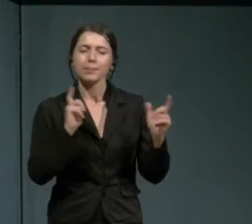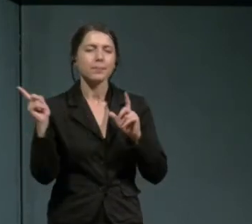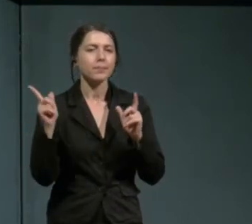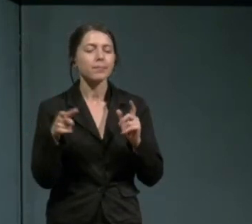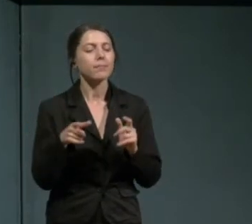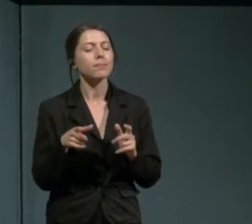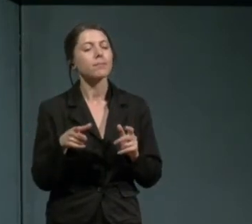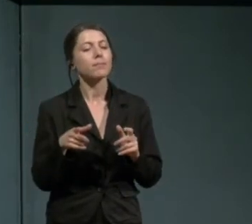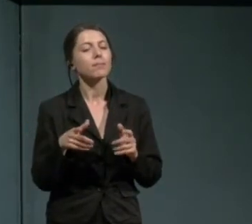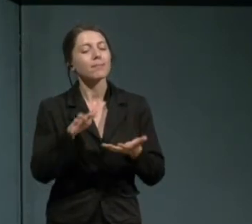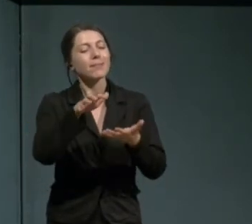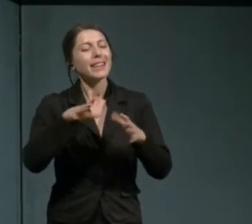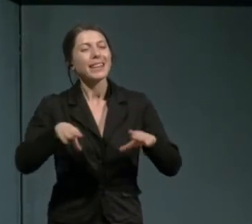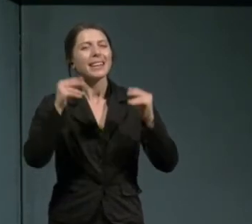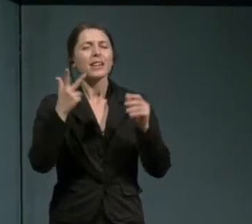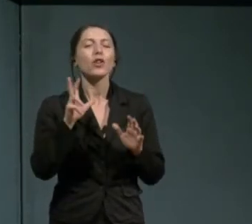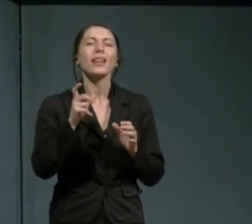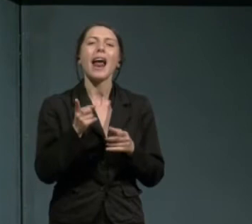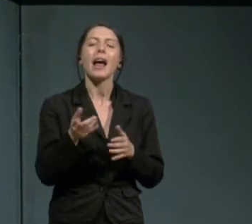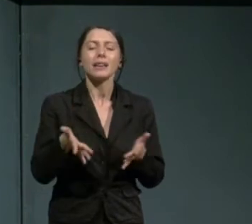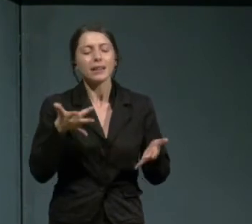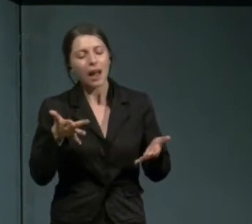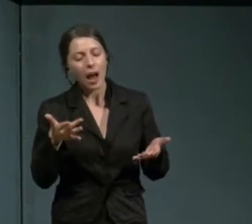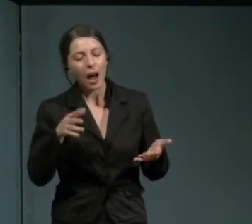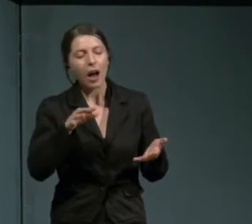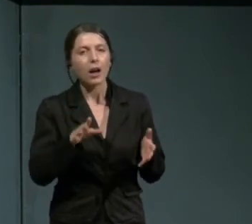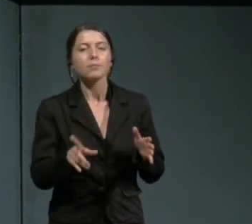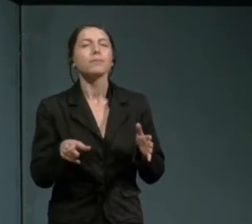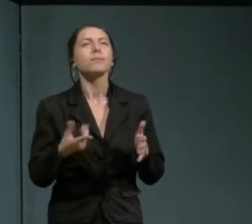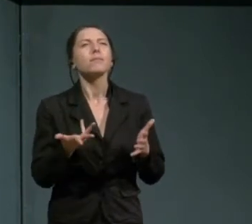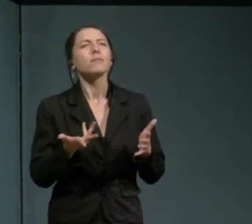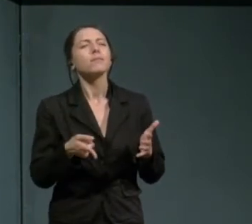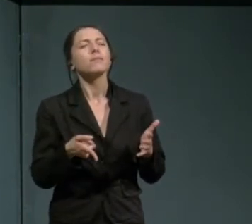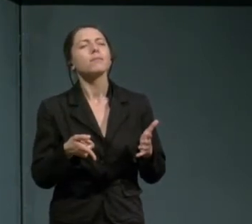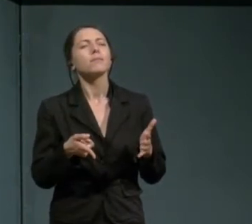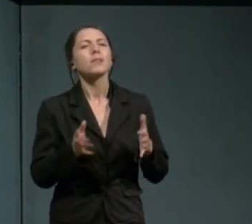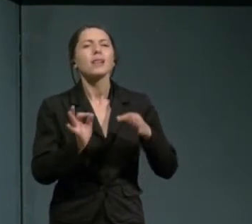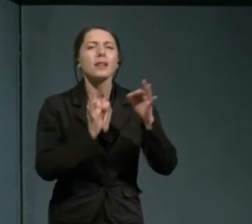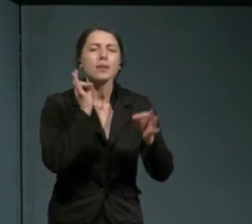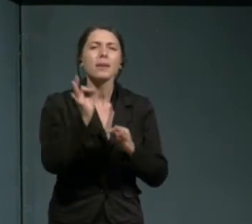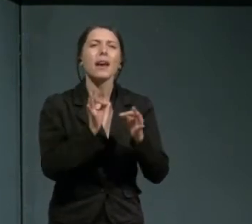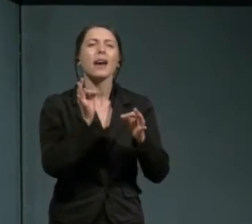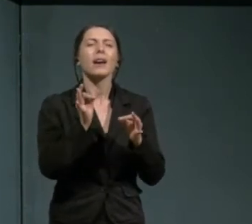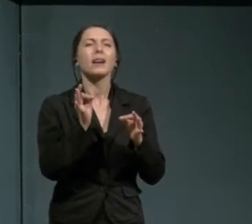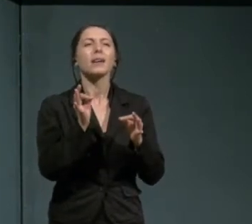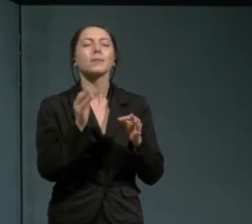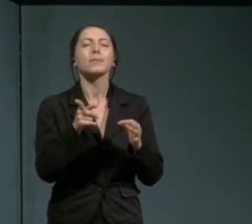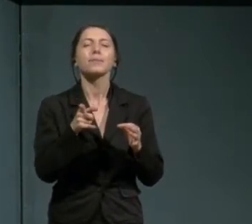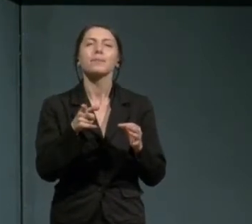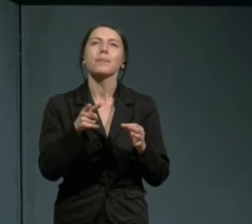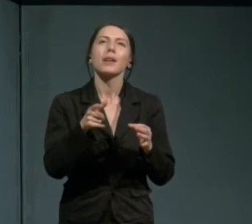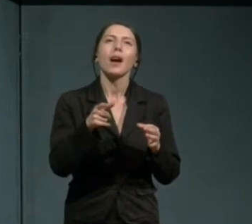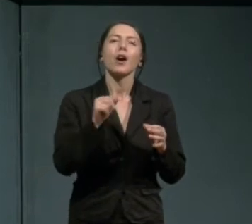inizia con una trentina di pagine sulla sulle note dei re di shakespeare